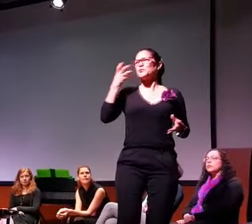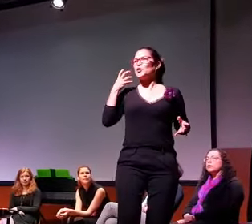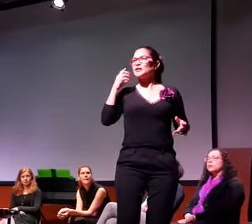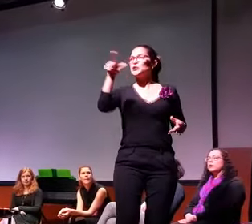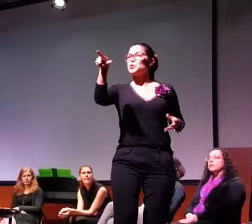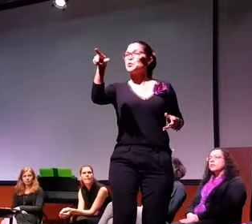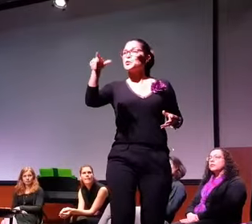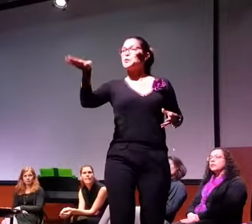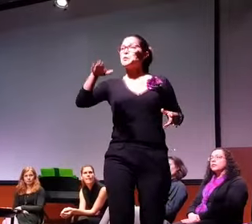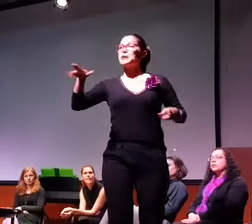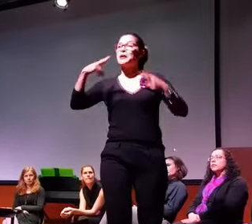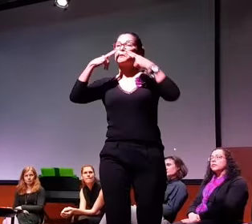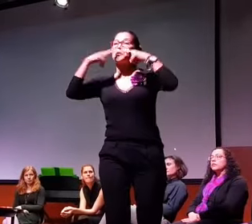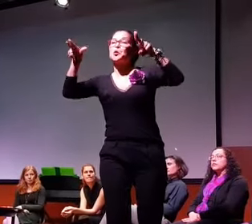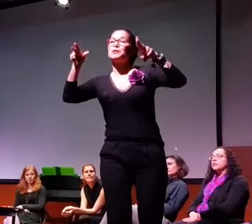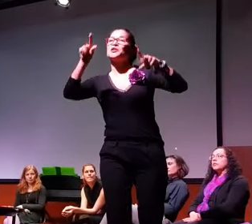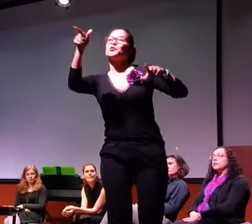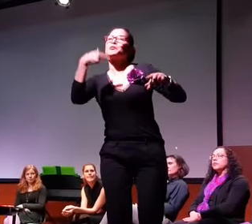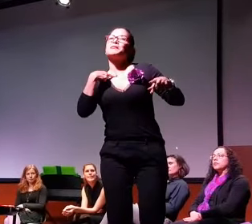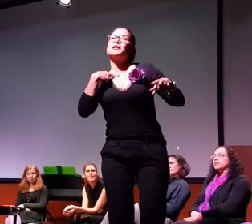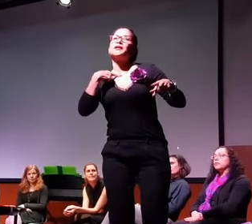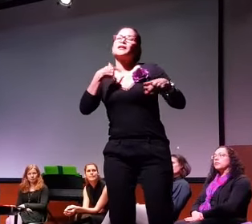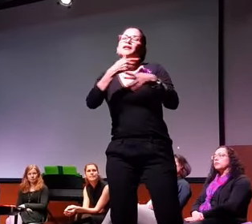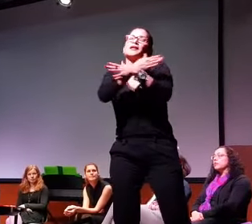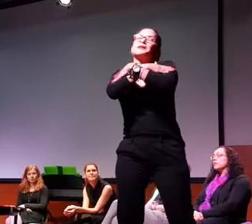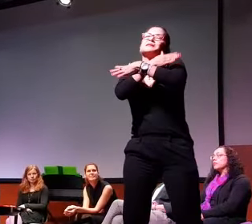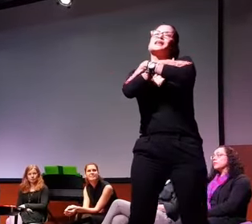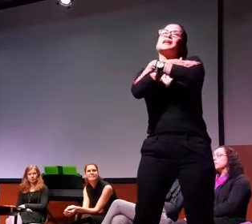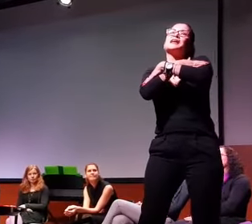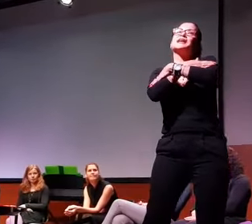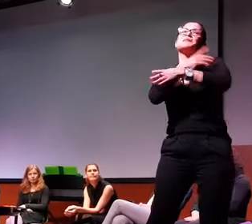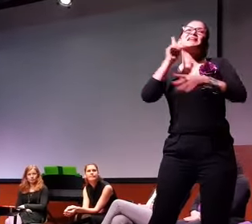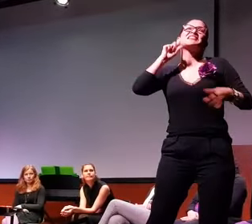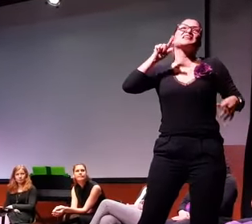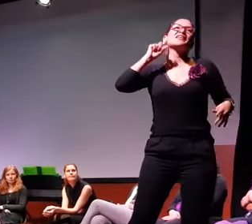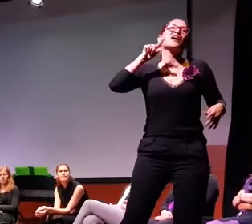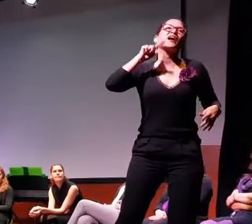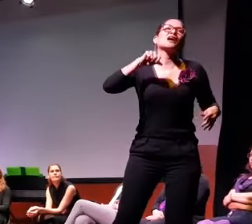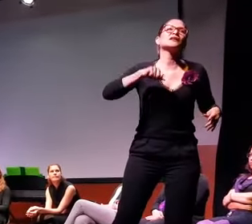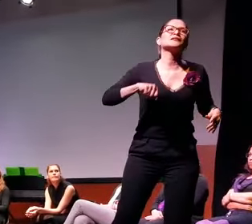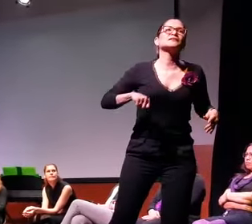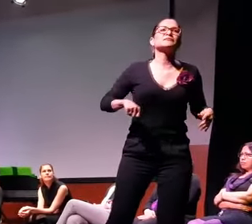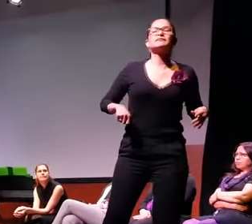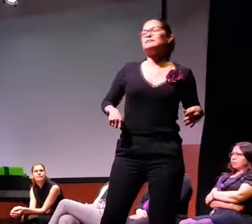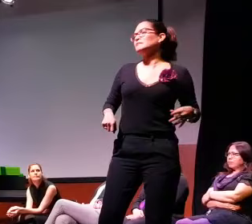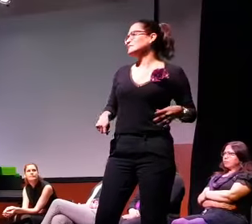Hipócrita, me abrazas con público.